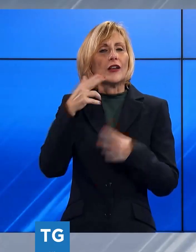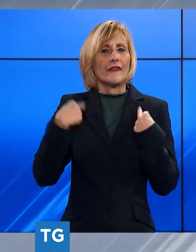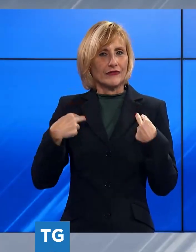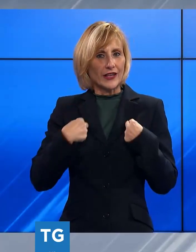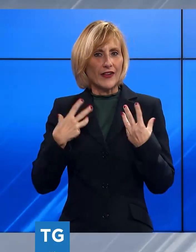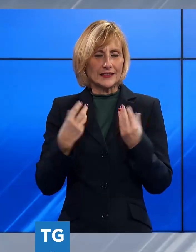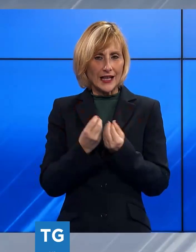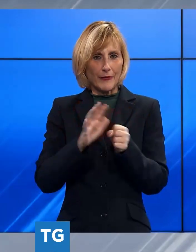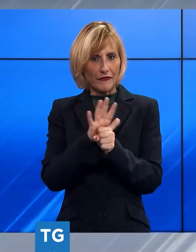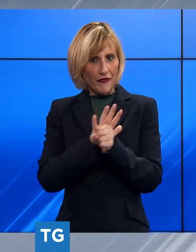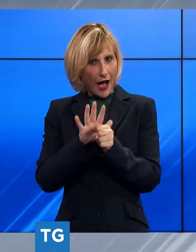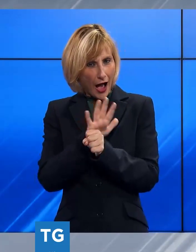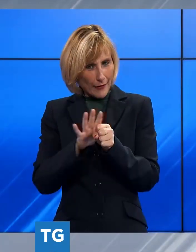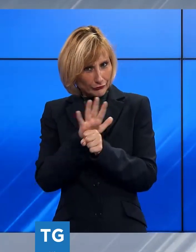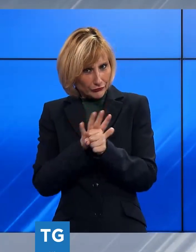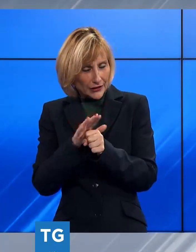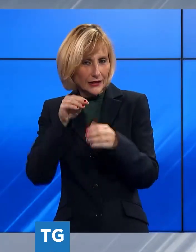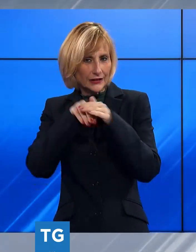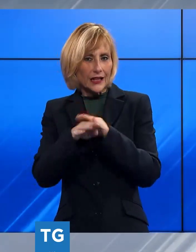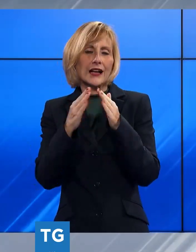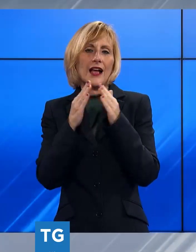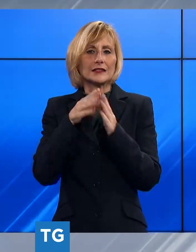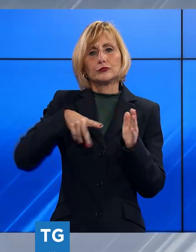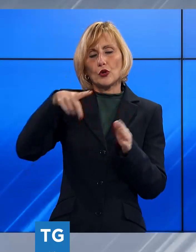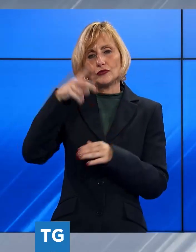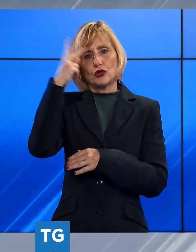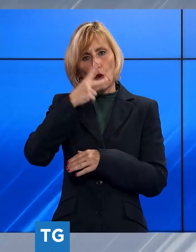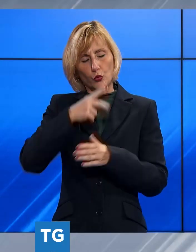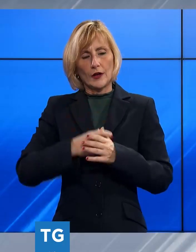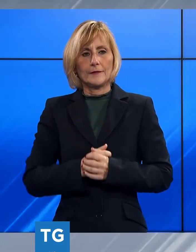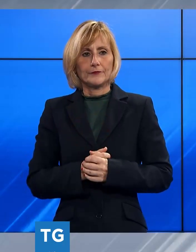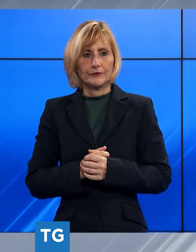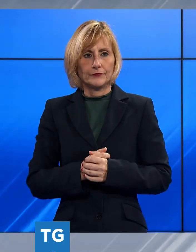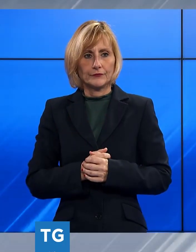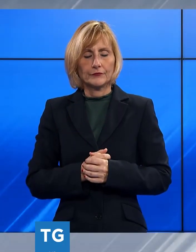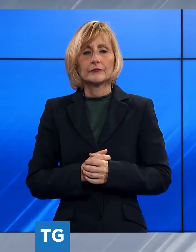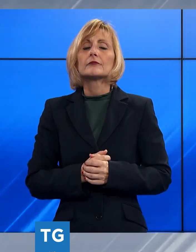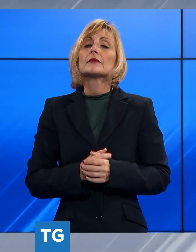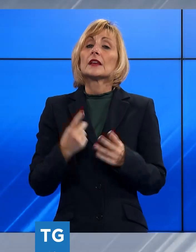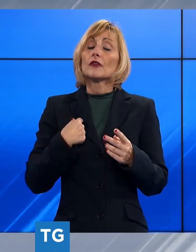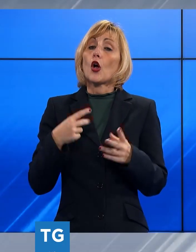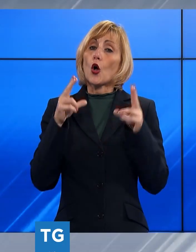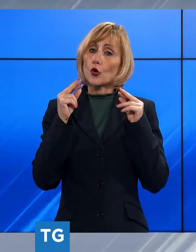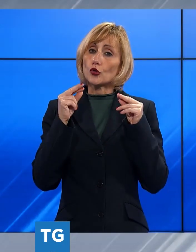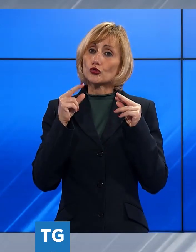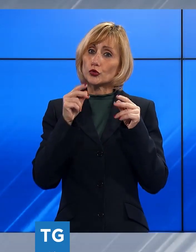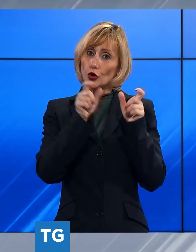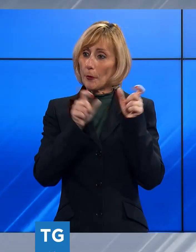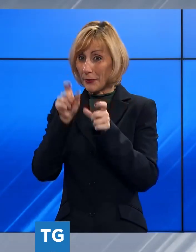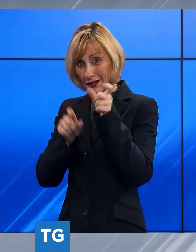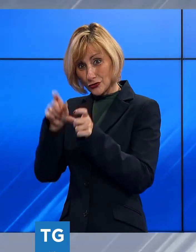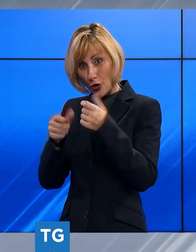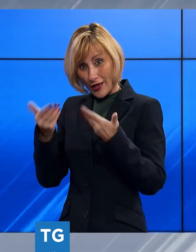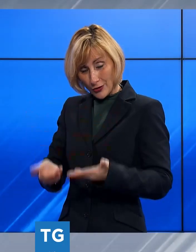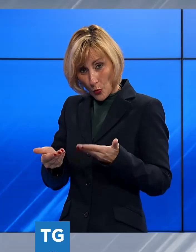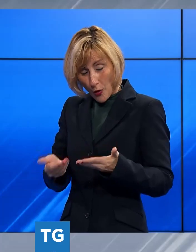i nipoti e altre nove famiglie di connazionali sono conosciuti tutti di qua perché prima sono scappati via